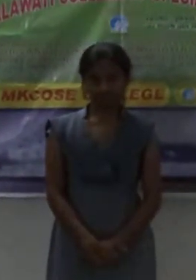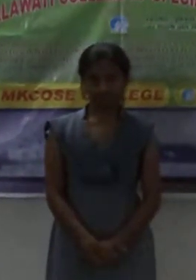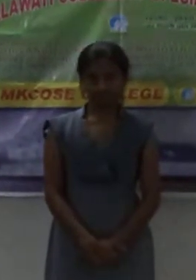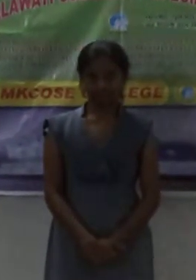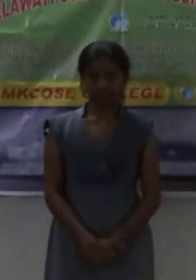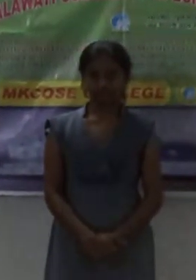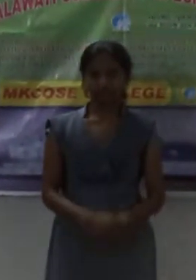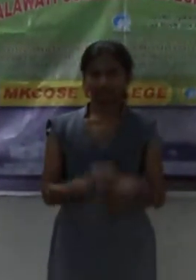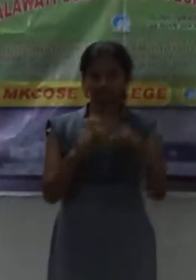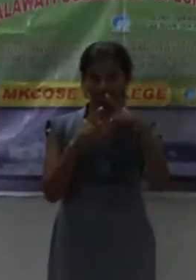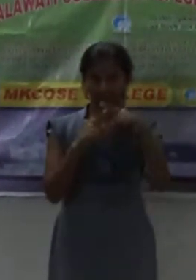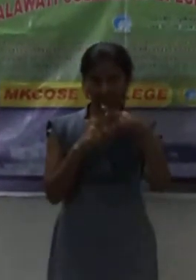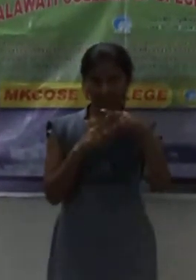ट्यूसडे,